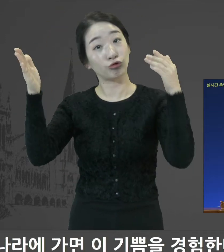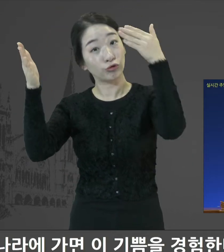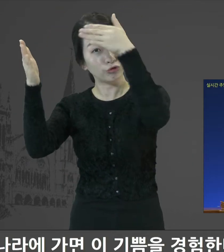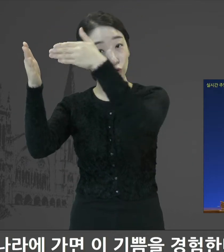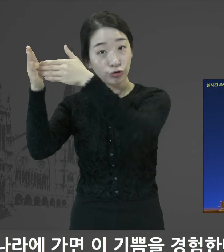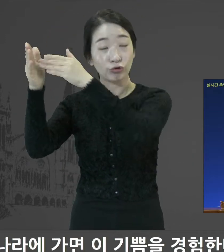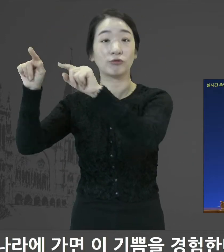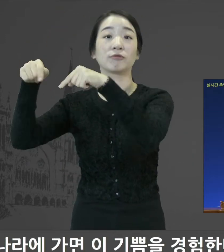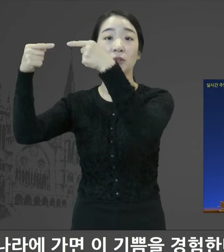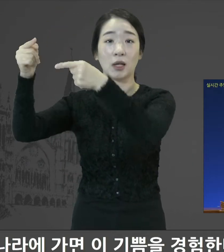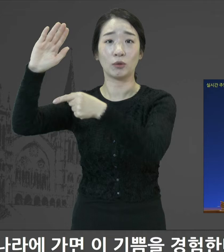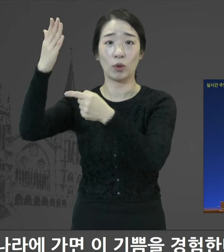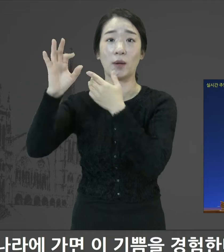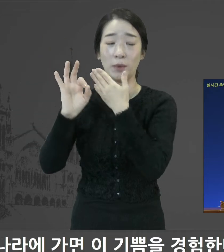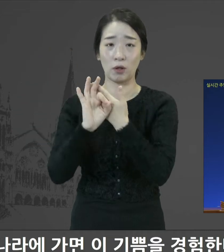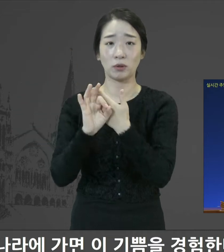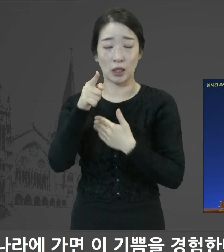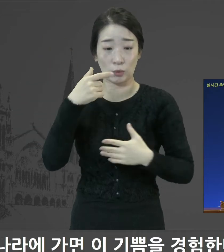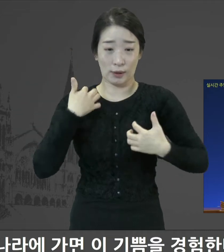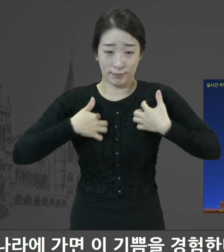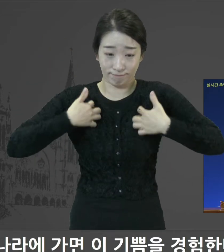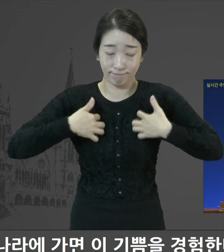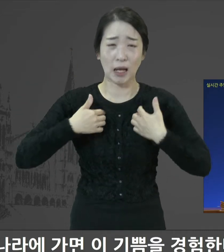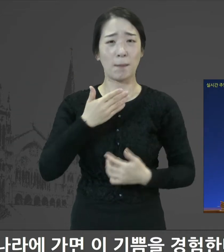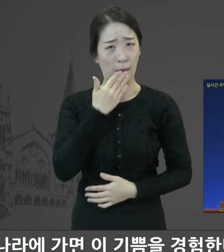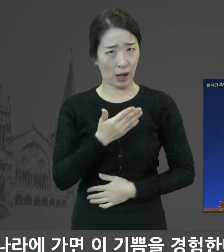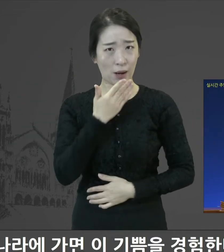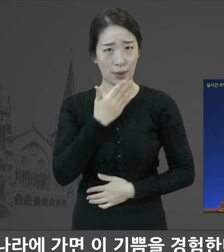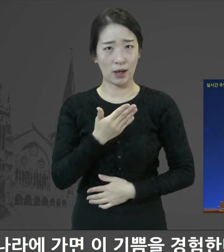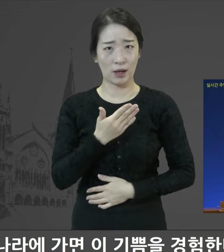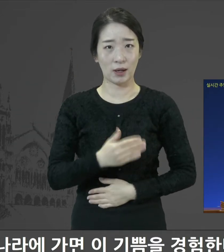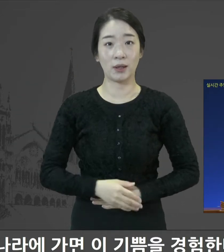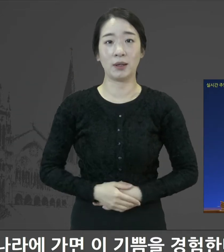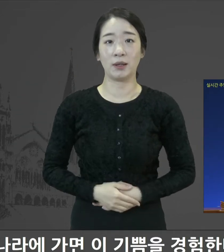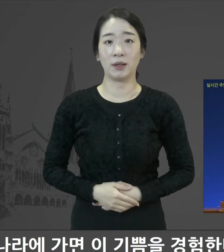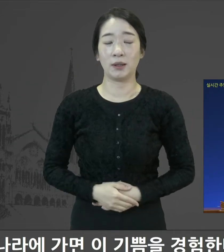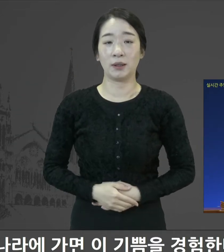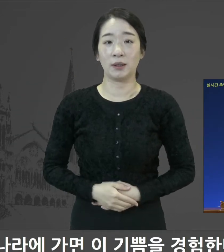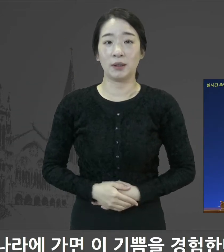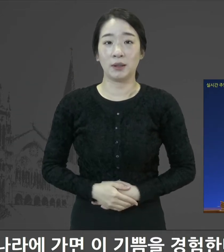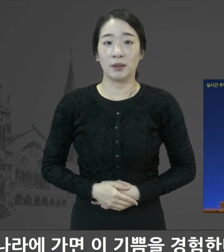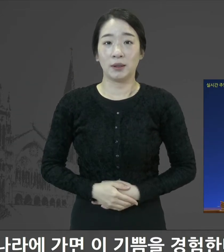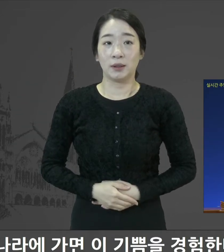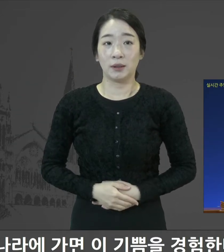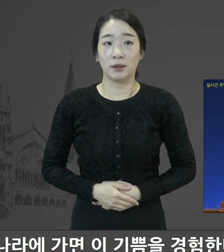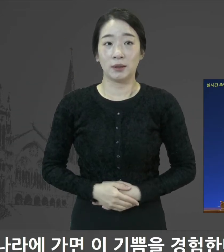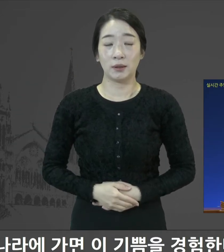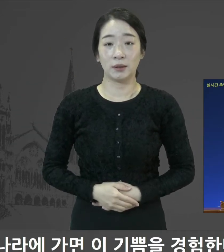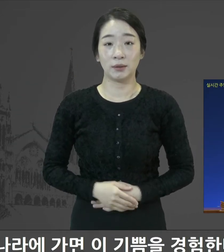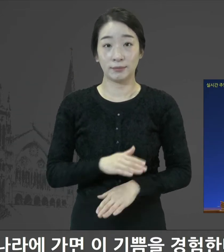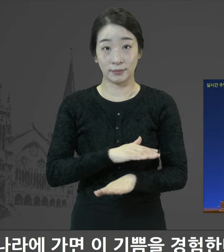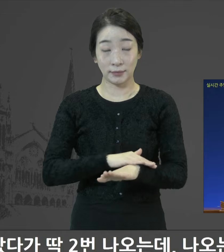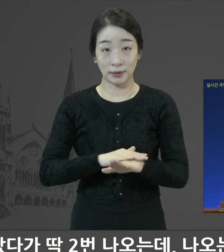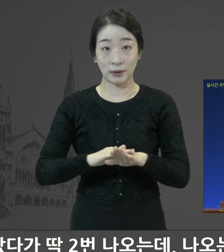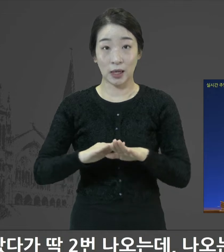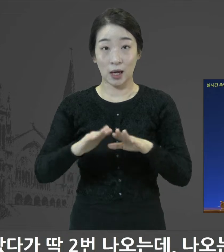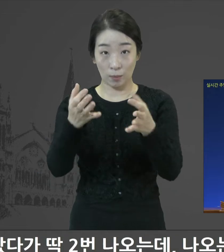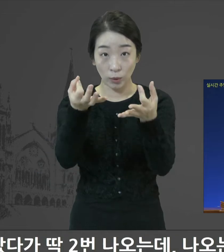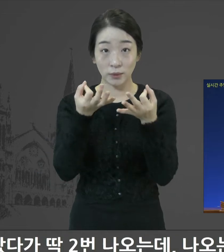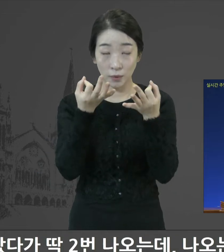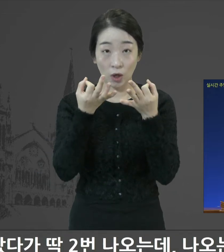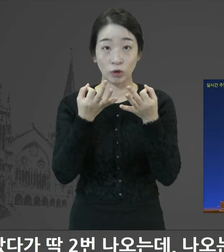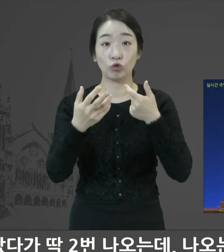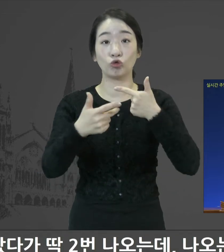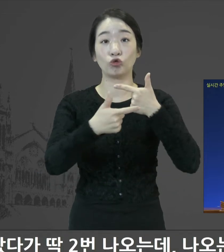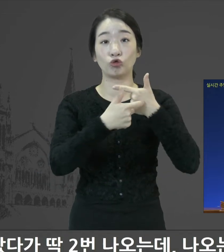뛰어놀았다가 딱 두 번 나온다 그랬죠. 오늘 본문 말고 나오는 자리를 이제 찾아갈 테인데 안 찾아가시고 그냥 잘 들으셔도 됩니다.